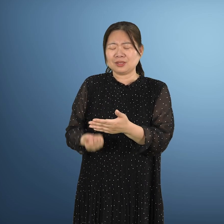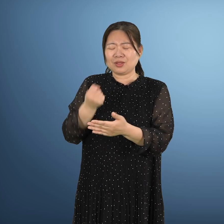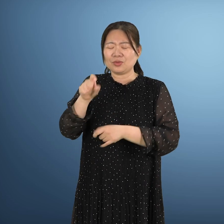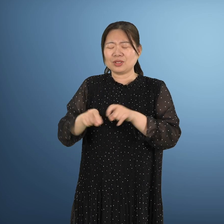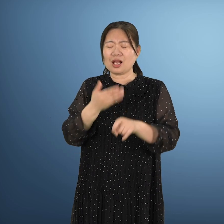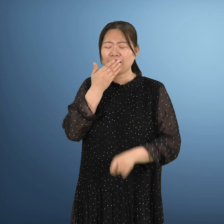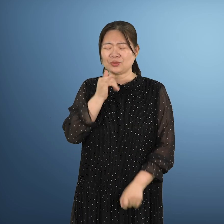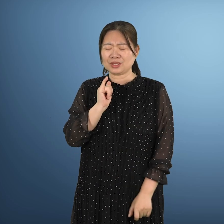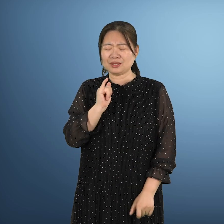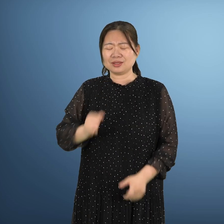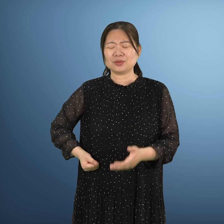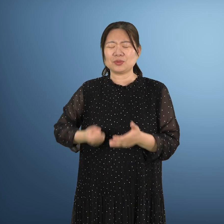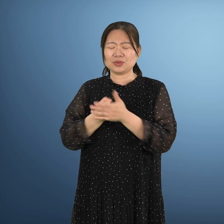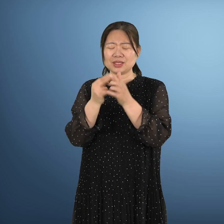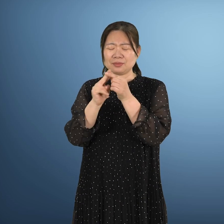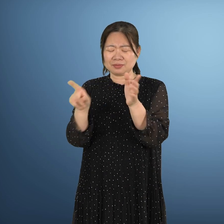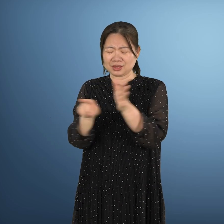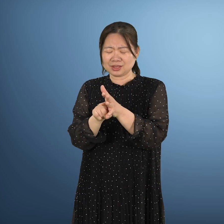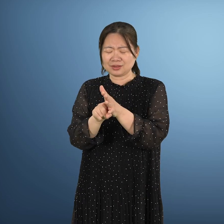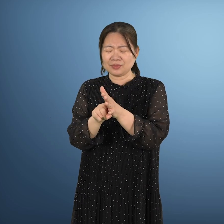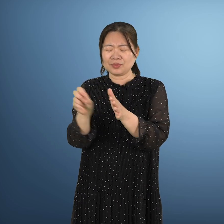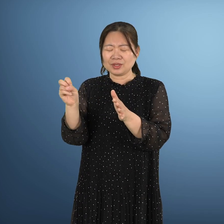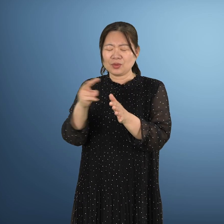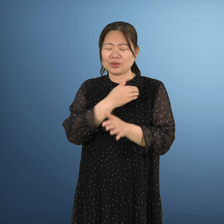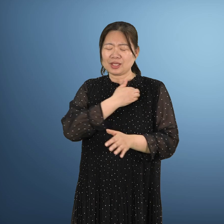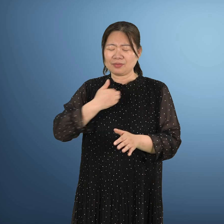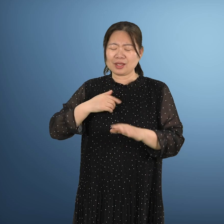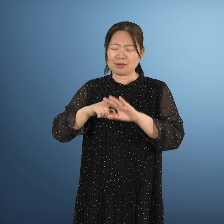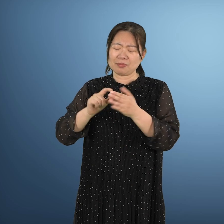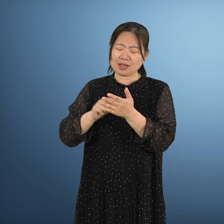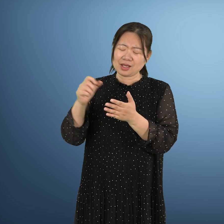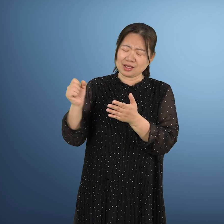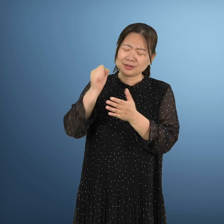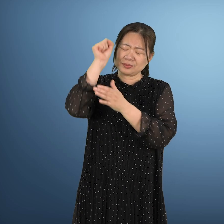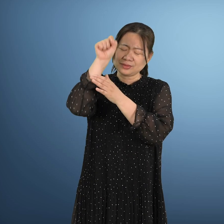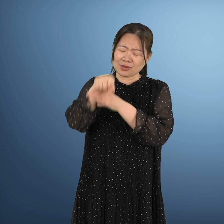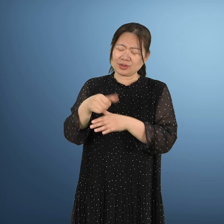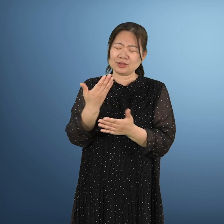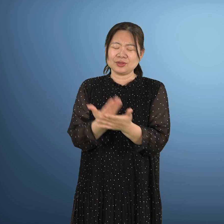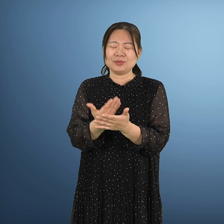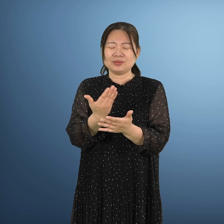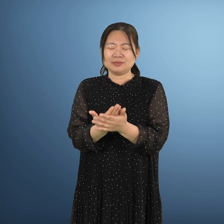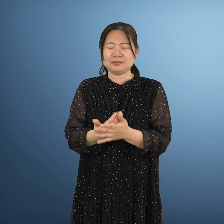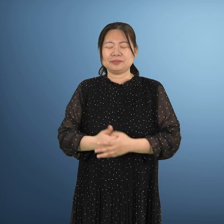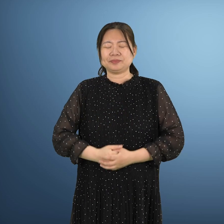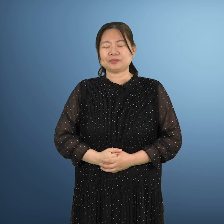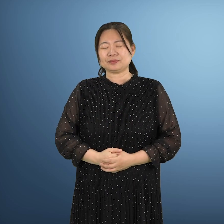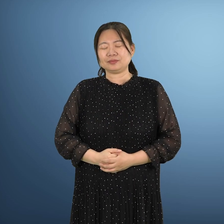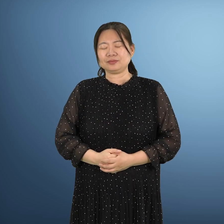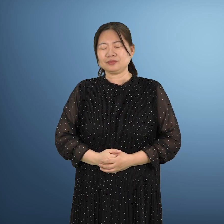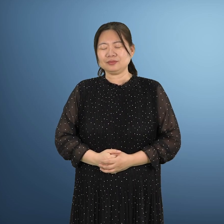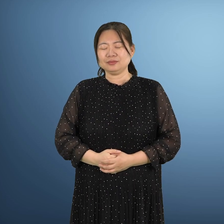나아가는 용기와 믿음과 담대함을 허락해 주시옵소서.